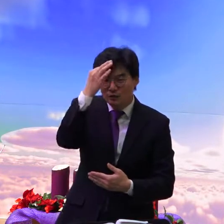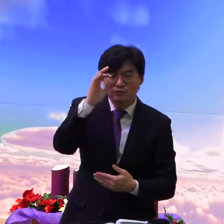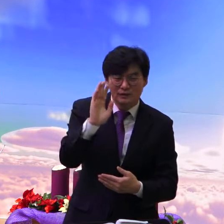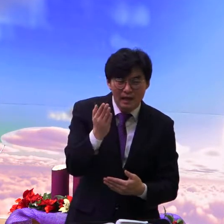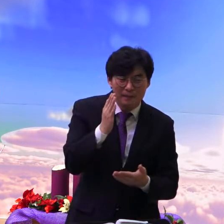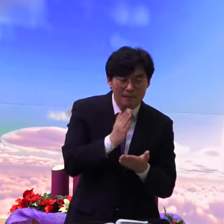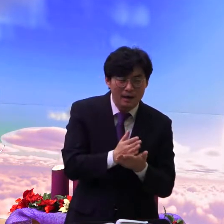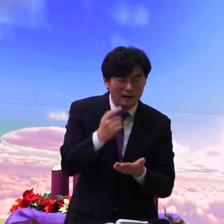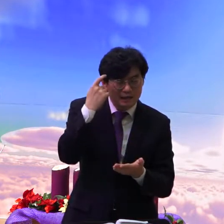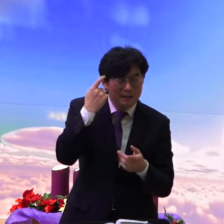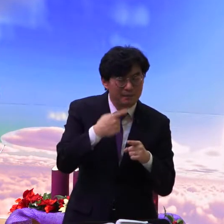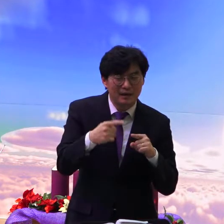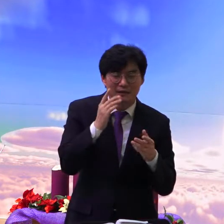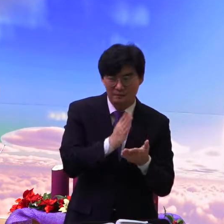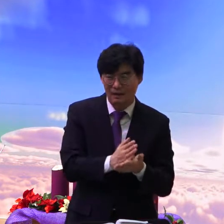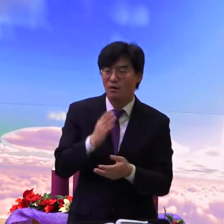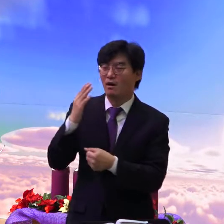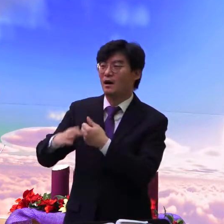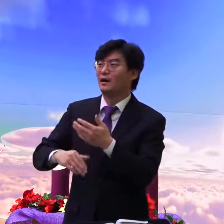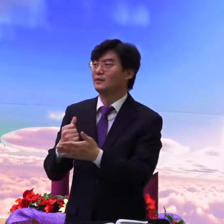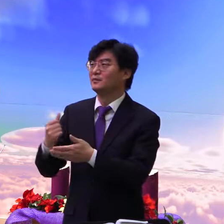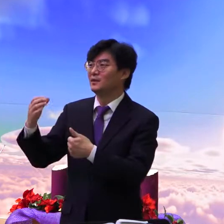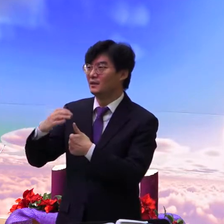집중하는 그런 태도가 필요합니다.